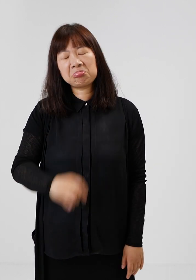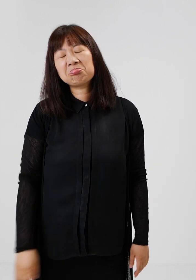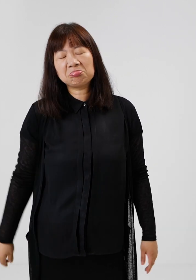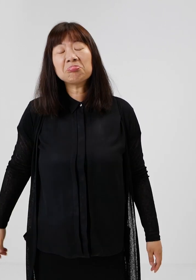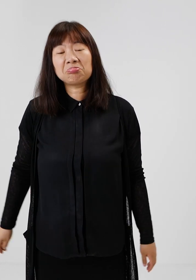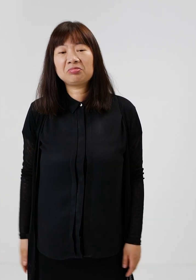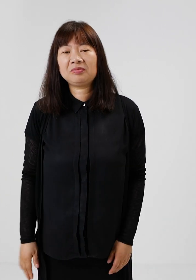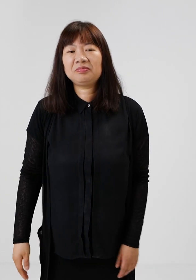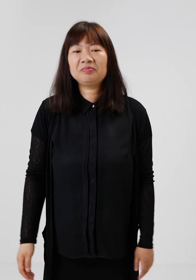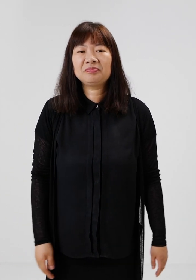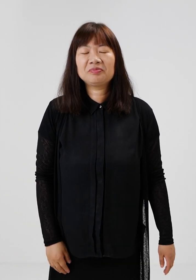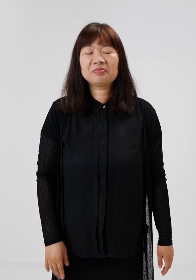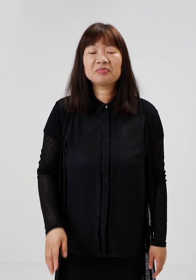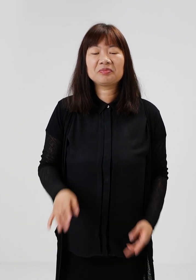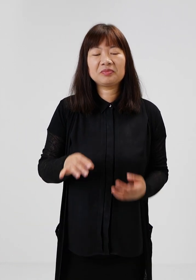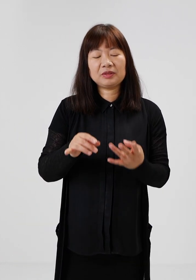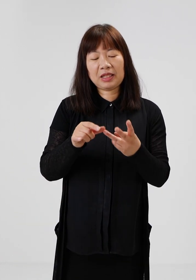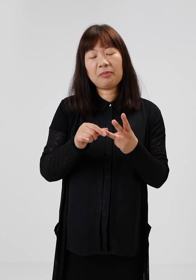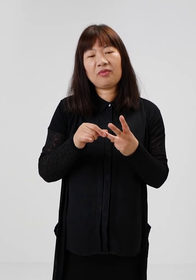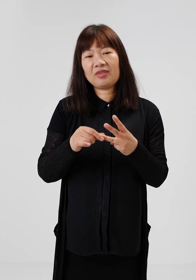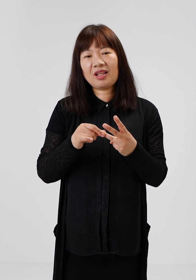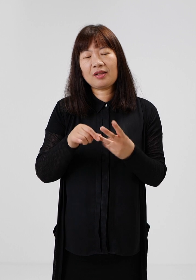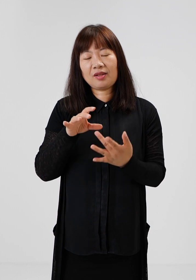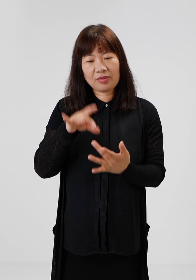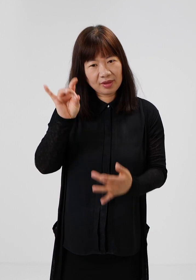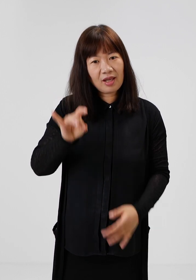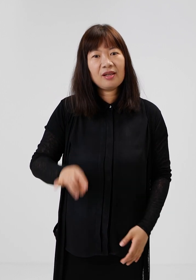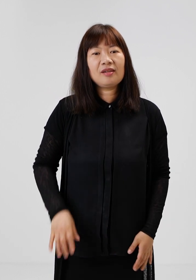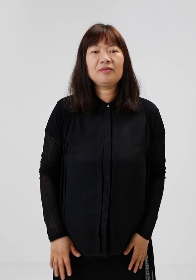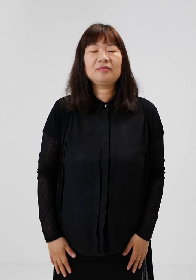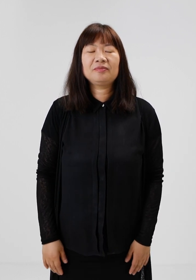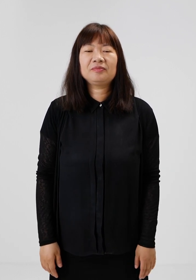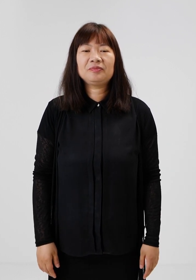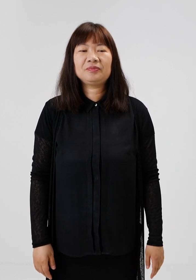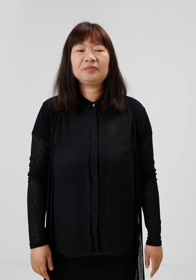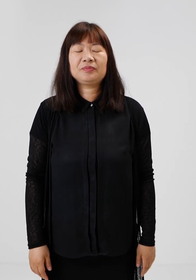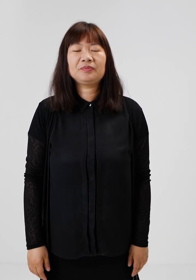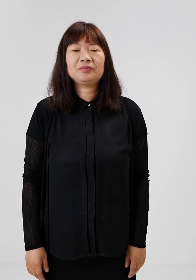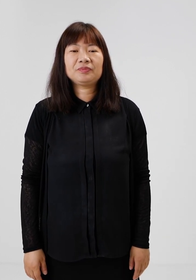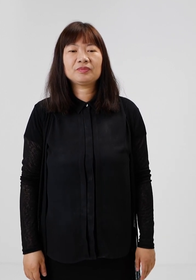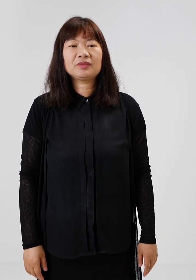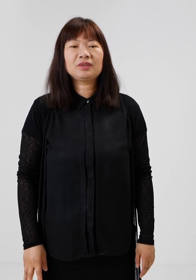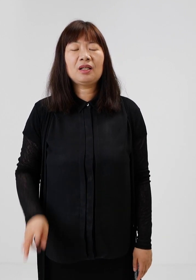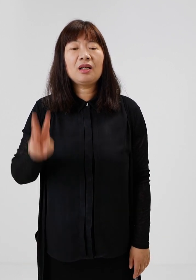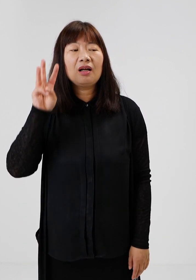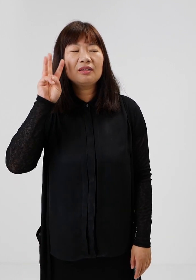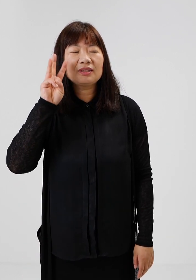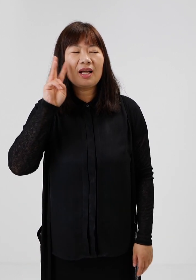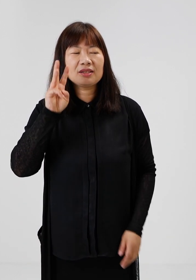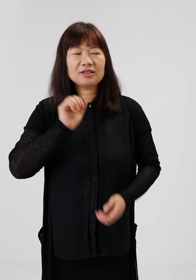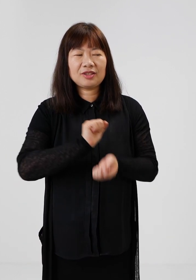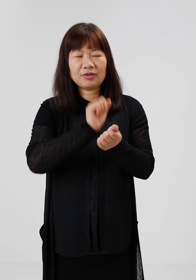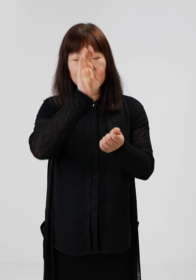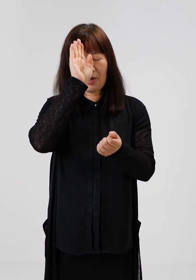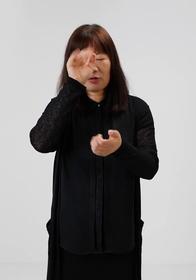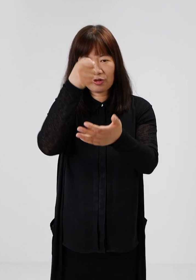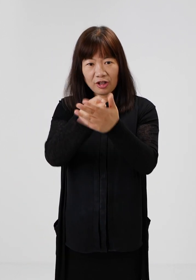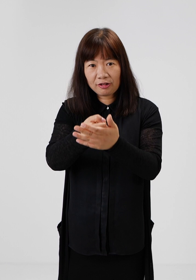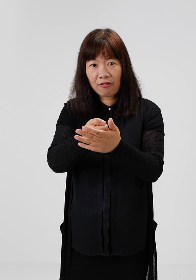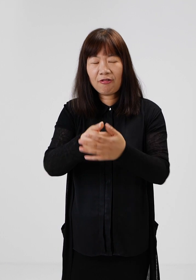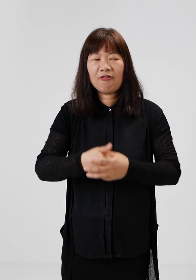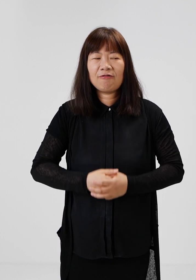번져봐야 뭐 얼마나 번지겠냐. 그래서 제일 짧은 사흘로 결정을